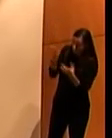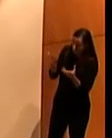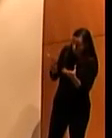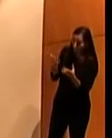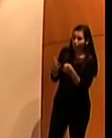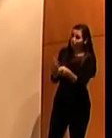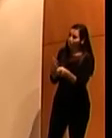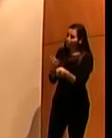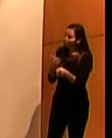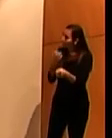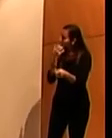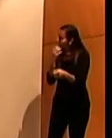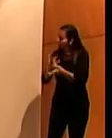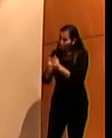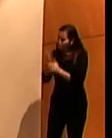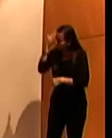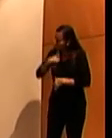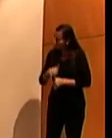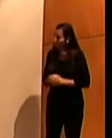Tu veux tout savoir.